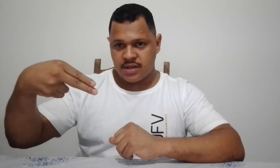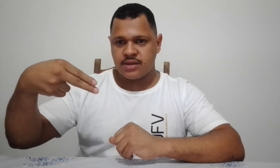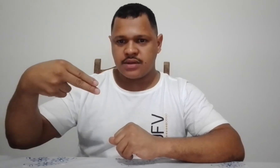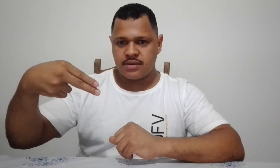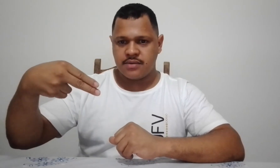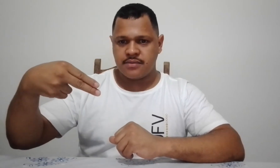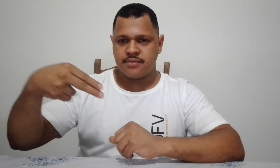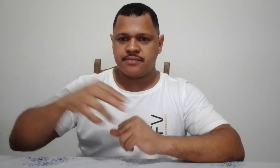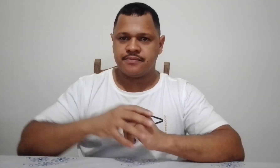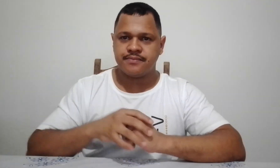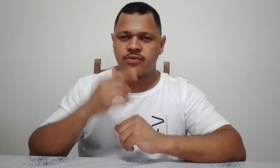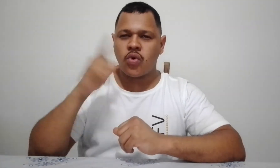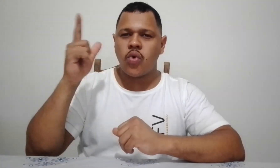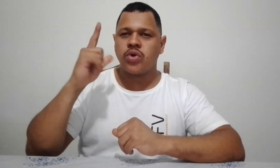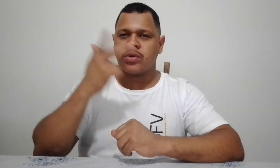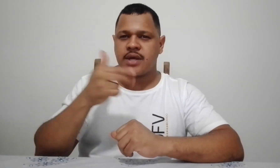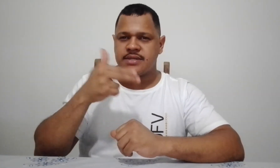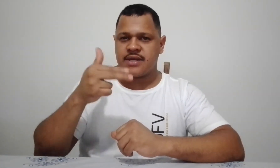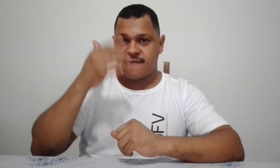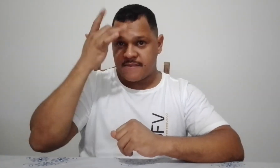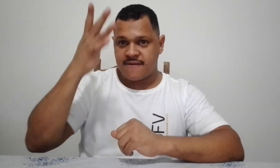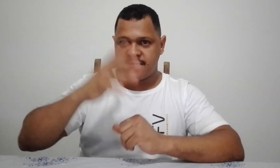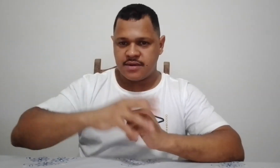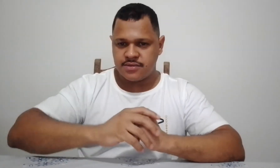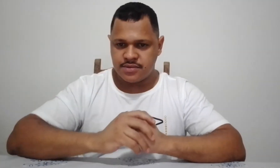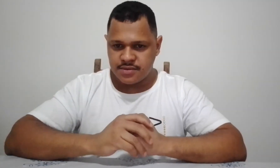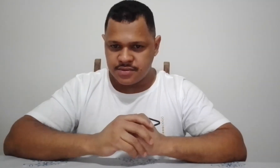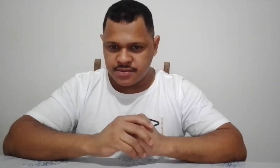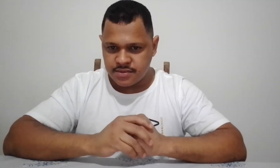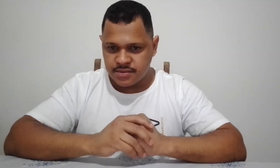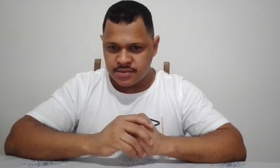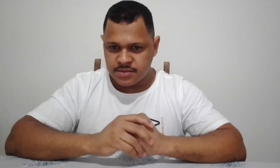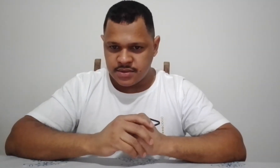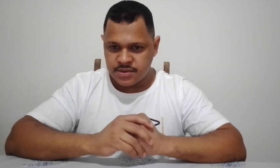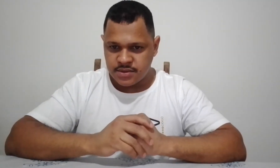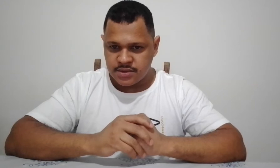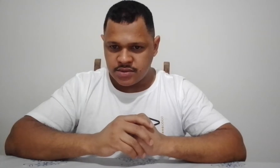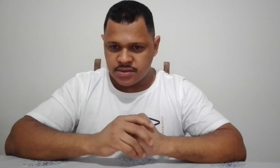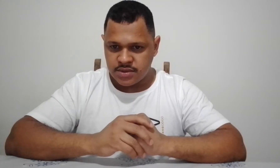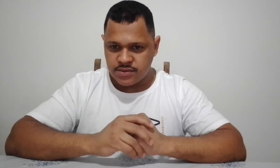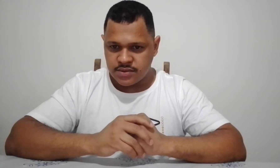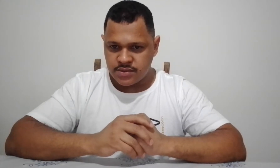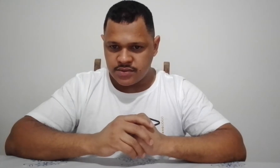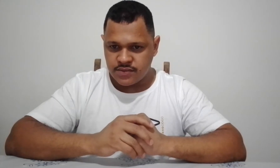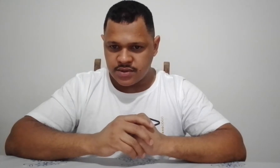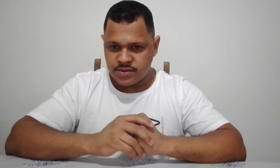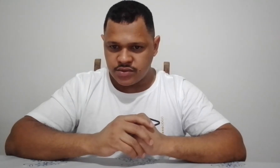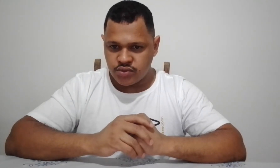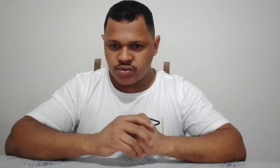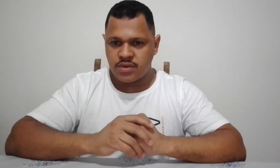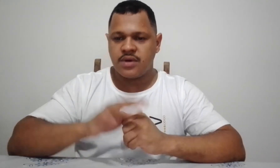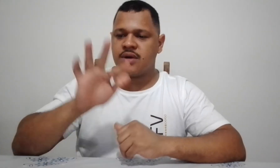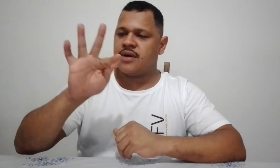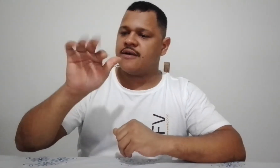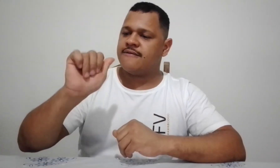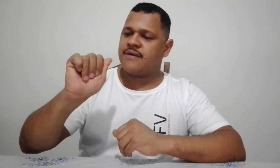desenho para ficar mais simples. Nós temos aqui uma representação de um fasor R